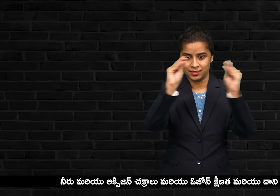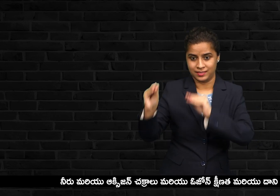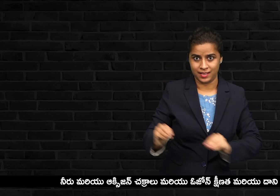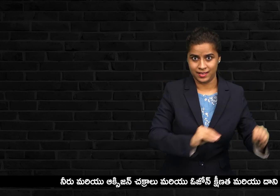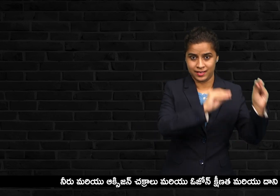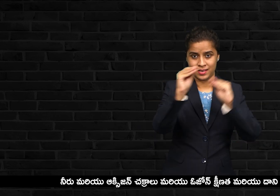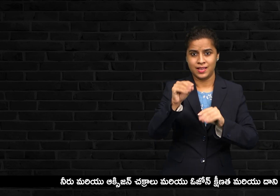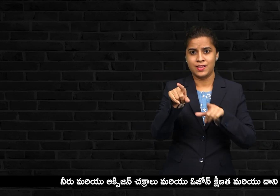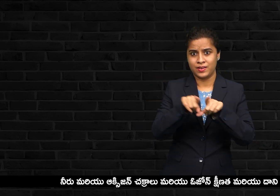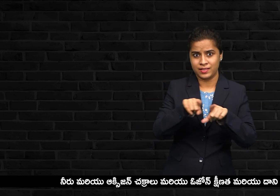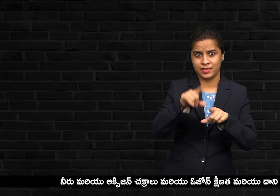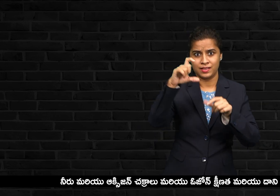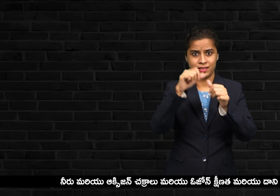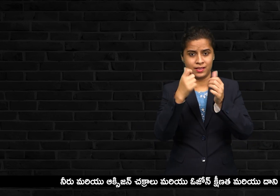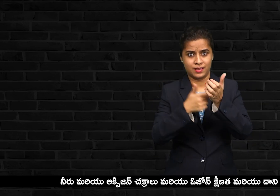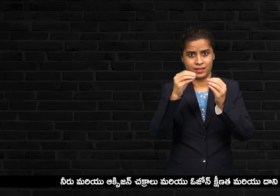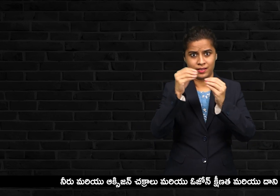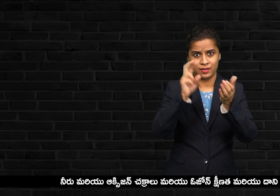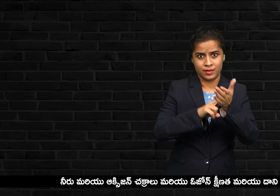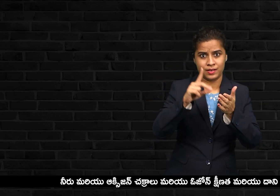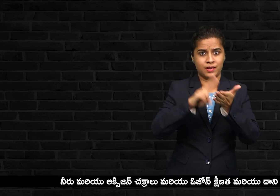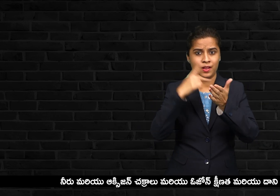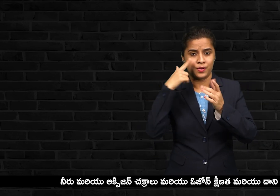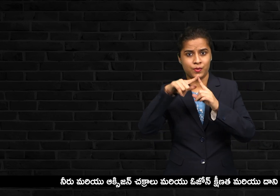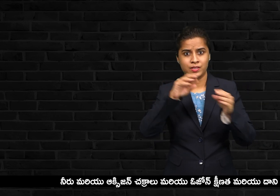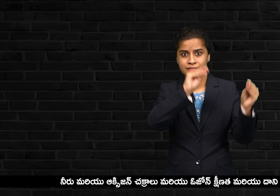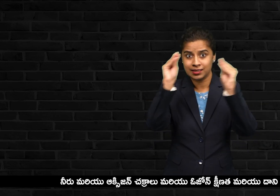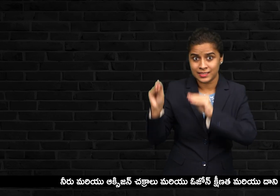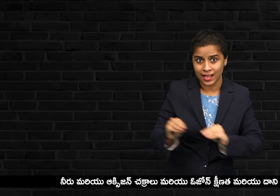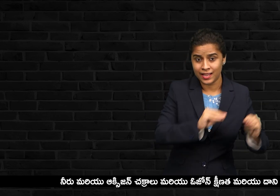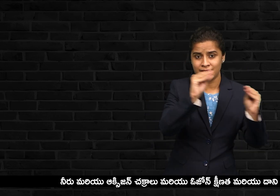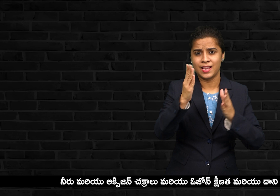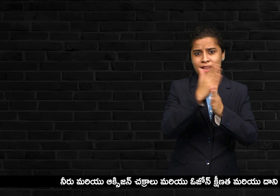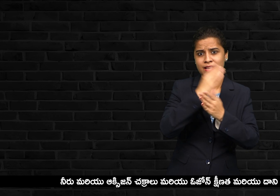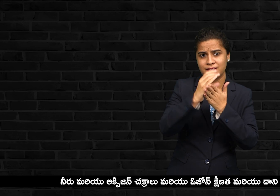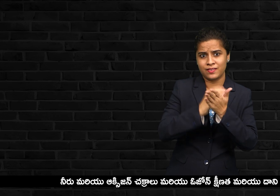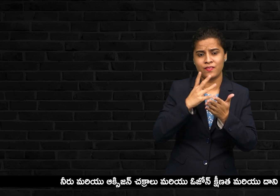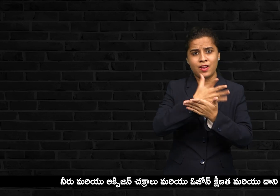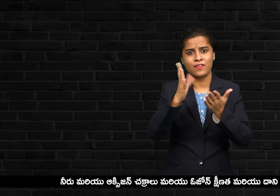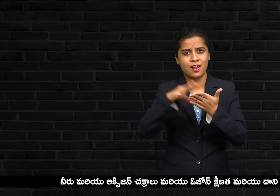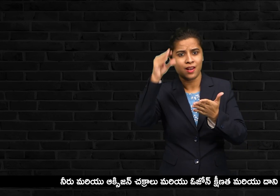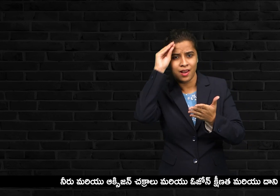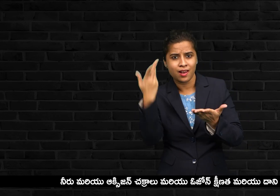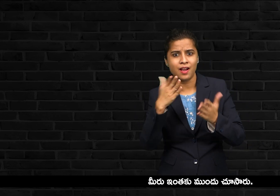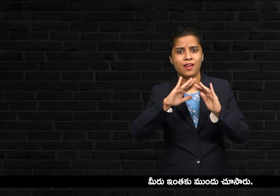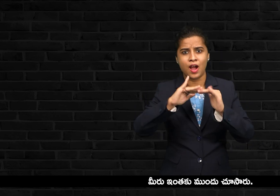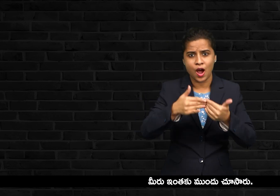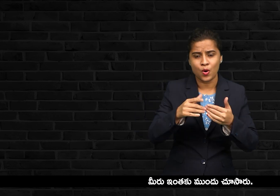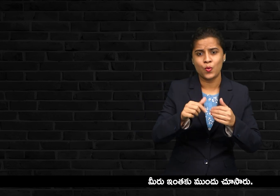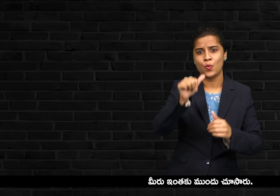నీరు మరియు ఆక్సిజన్ చక్రాలు మరియు ఓజోన్ క్షీణత మరియు దాని ప్రభావాల గురించి మీరు ఇంతకు